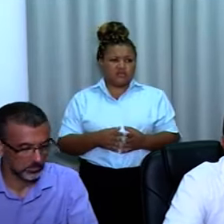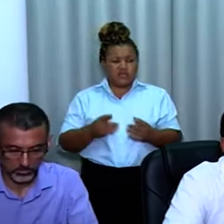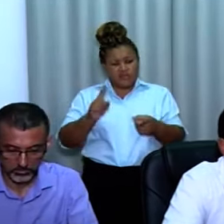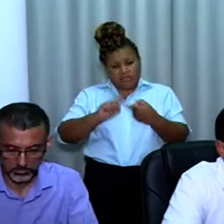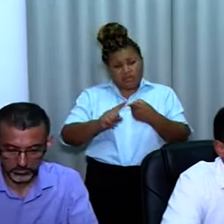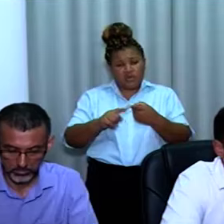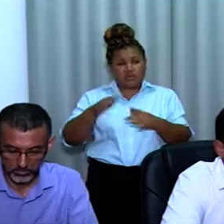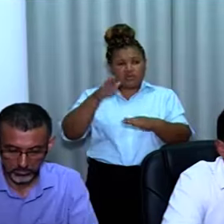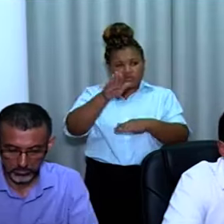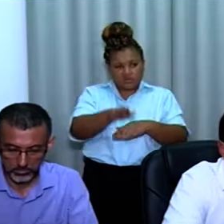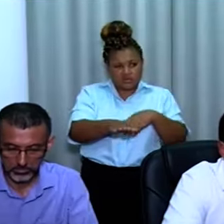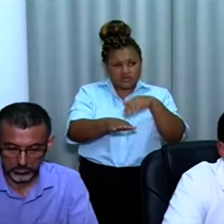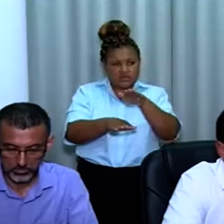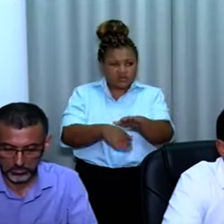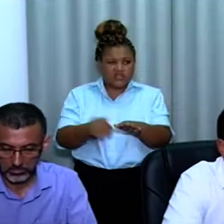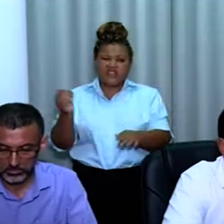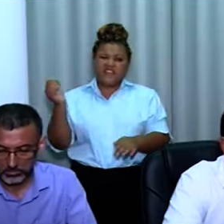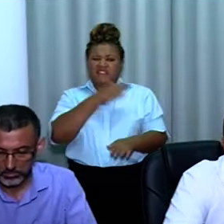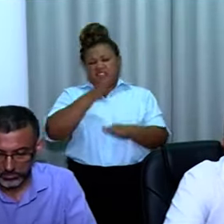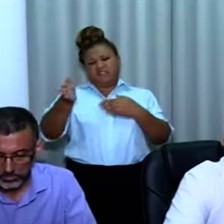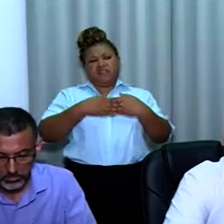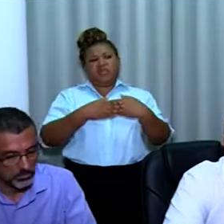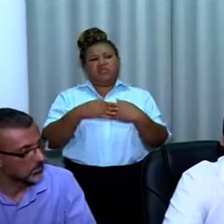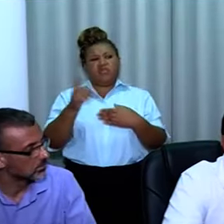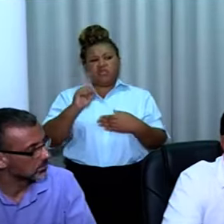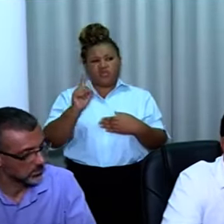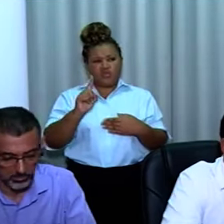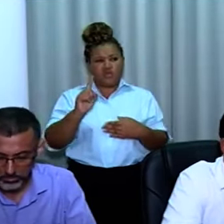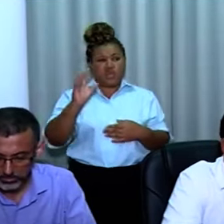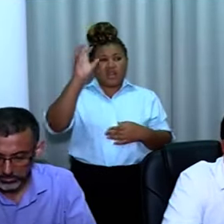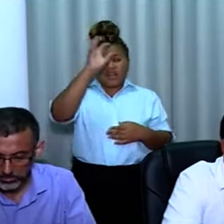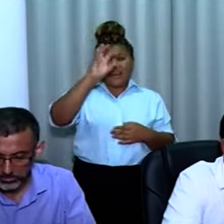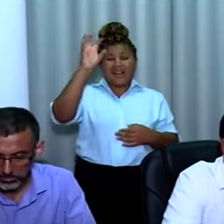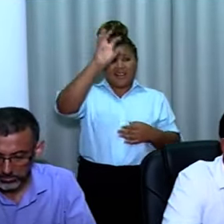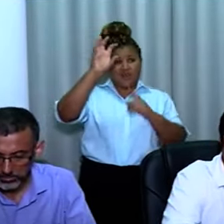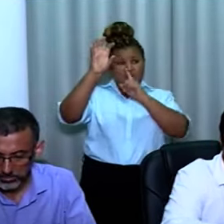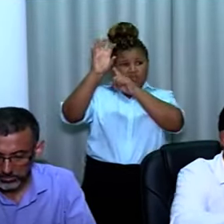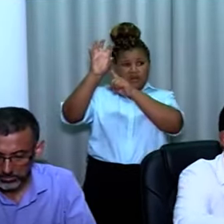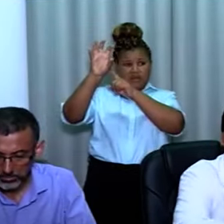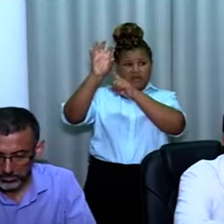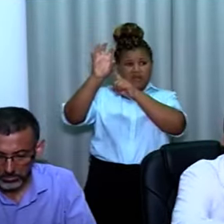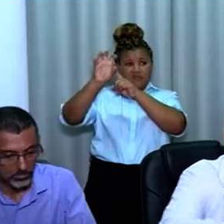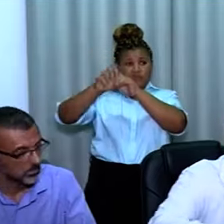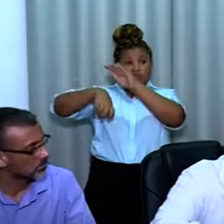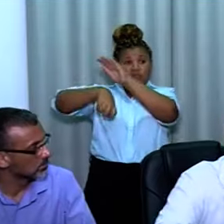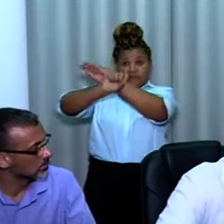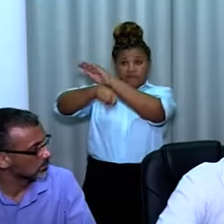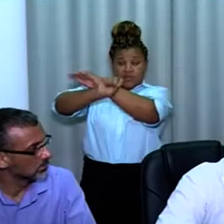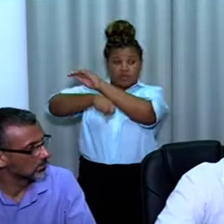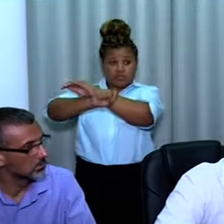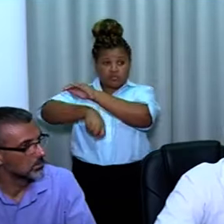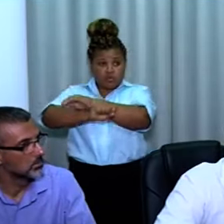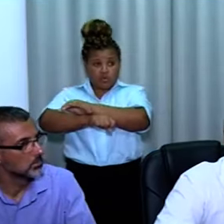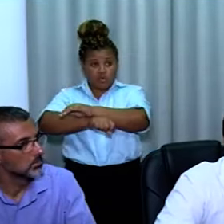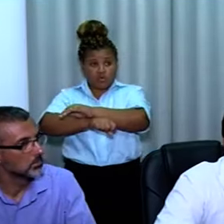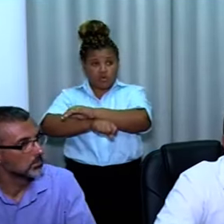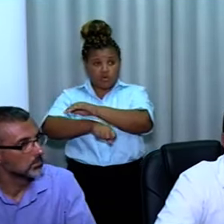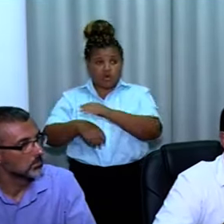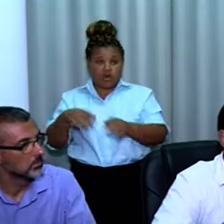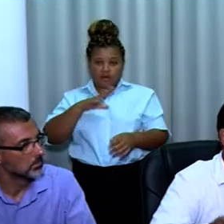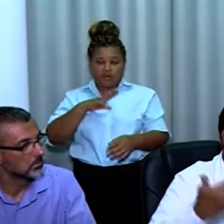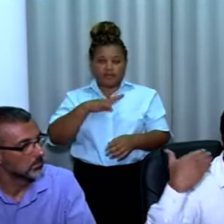Si vous êtes partout en Europe, il n'y a pas un pays qui a fait un match de football jusqu'au week-end passé, même si on a capacité qui est. Mais